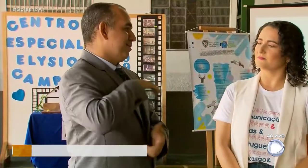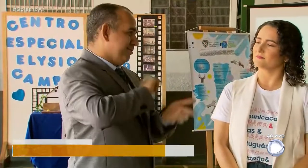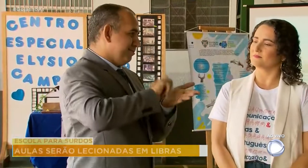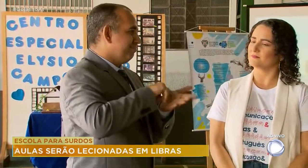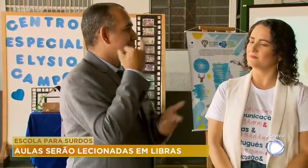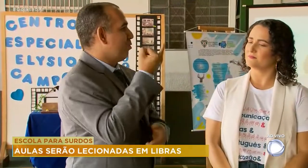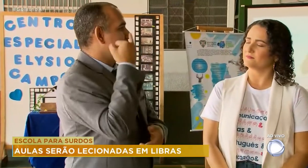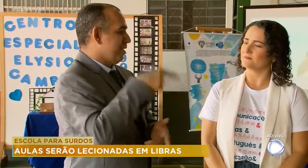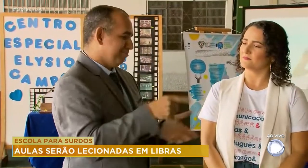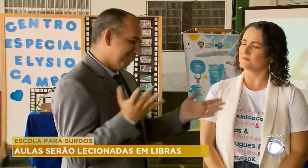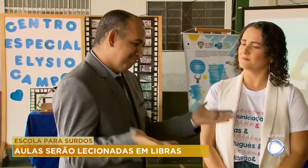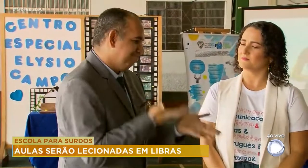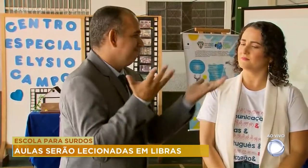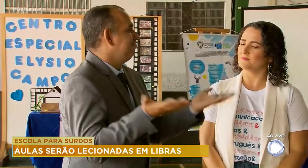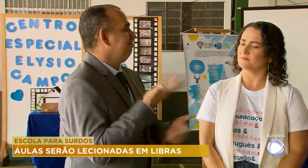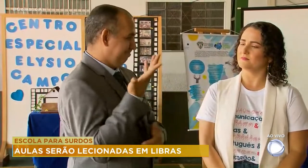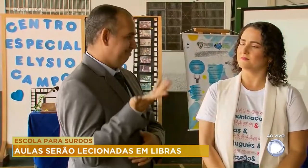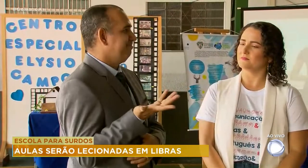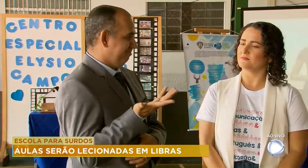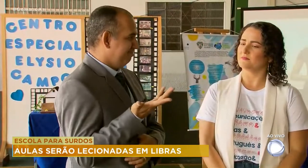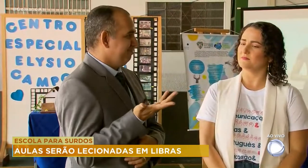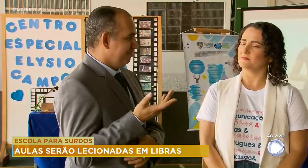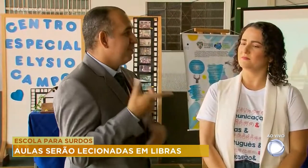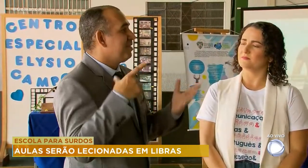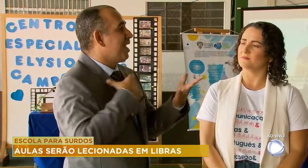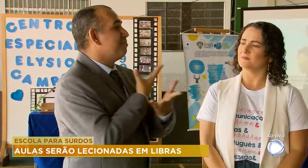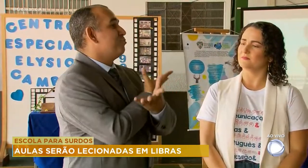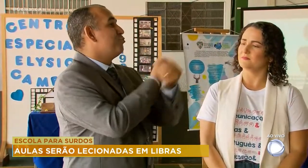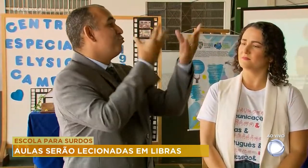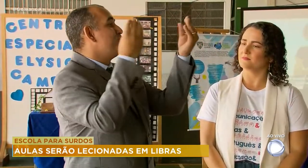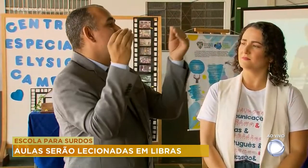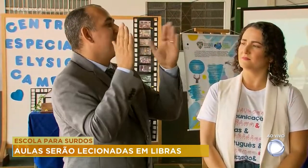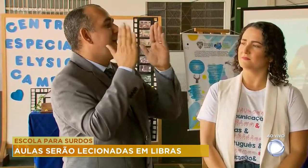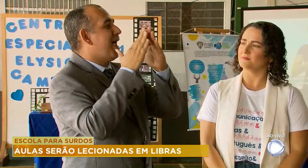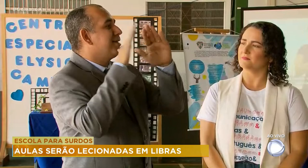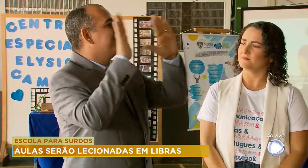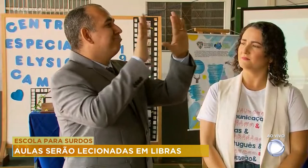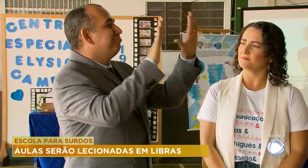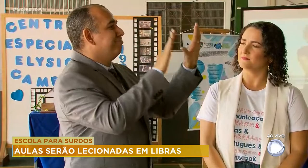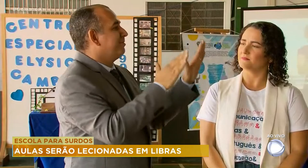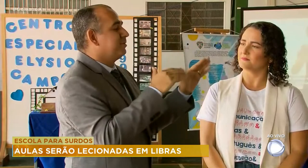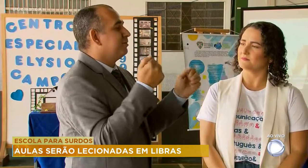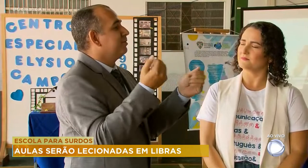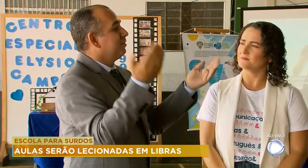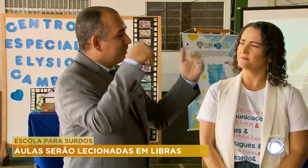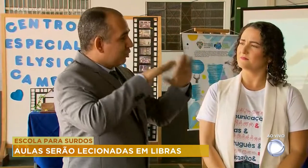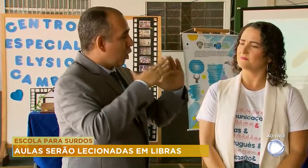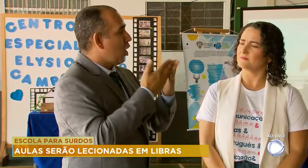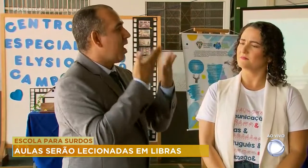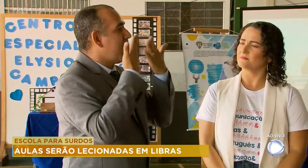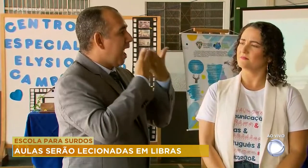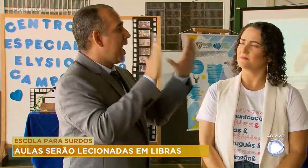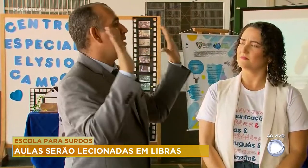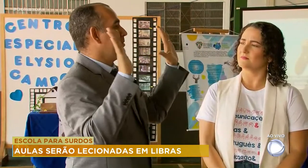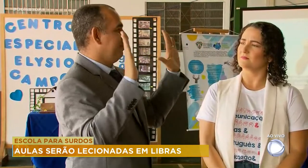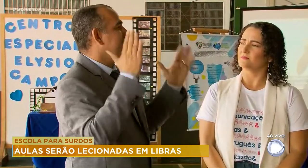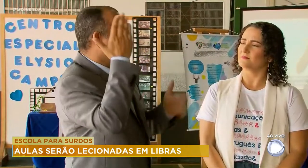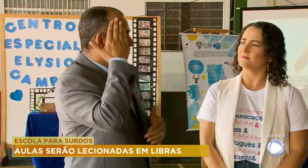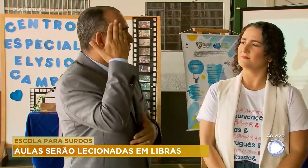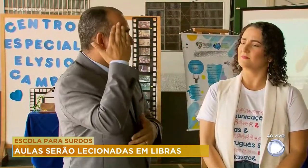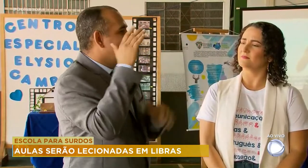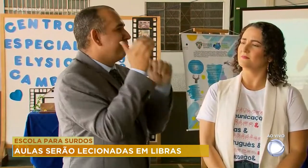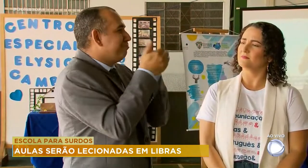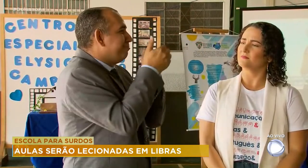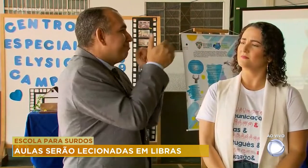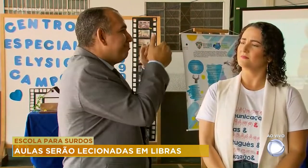sinais, tanto na sua modalidade, na L1 e na sua modalidade escrita. Nós sabemos das dificuldades,